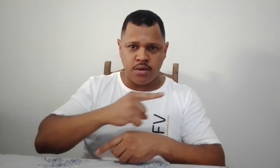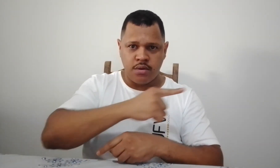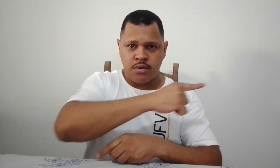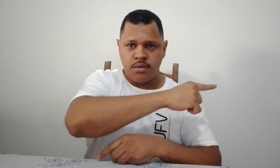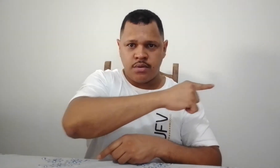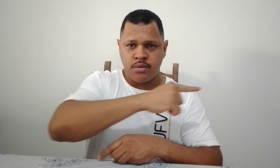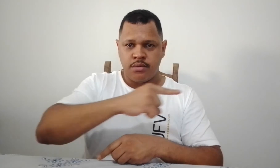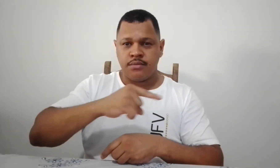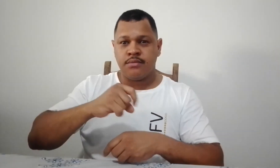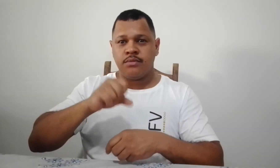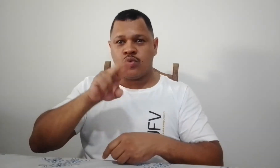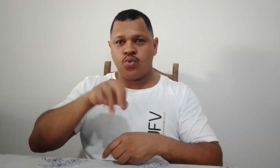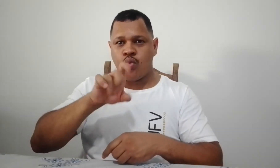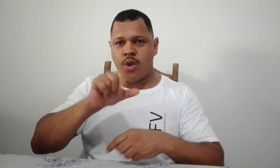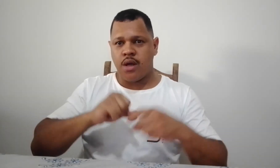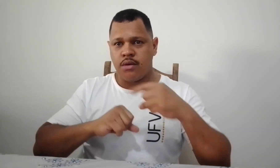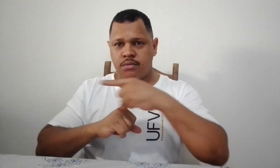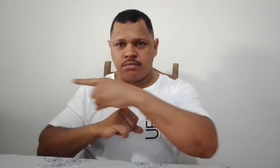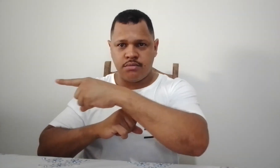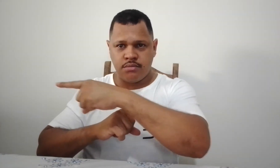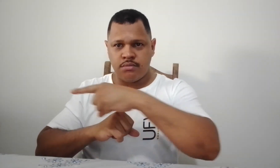Volta a mudar de direção.